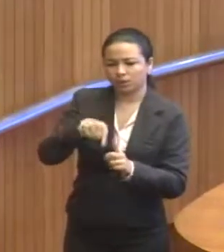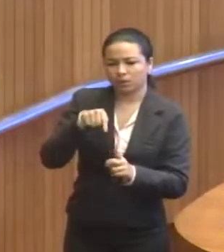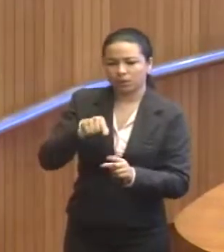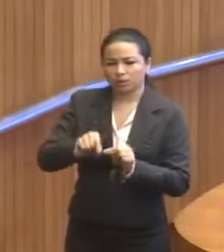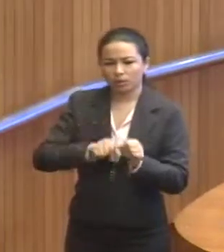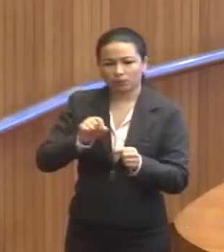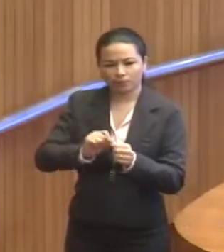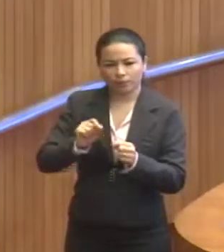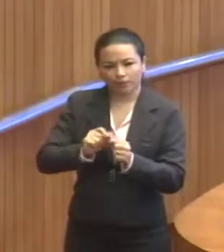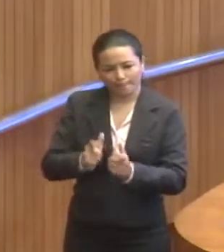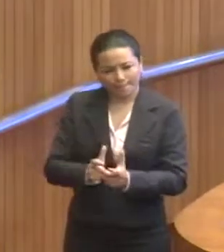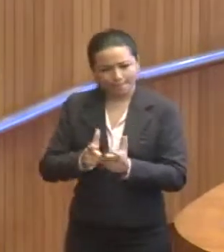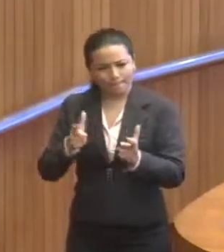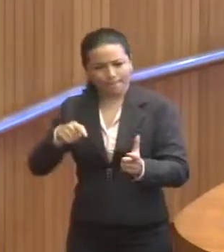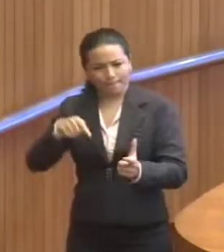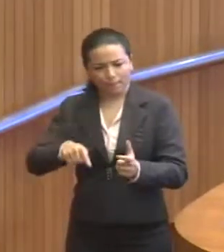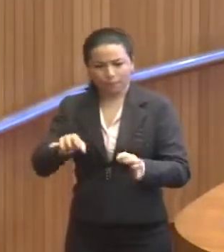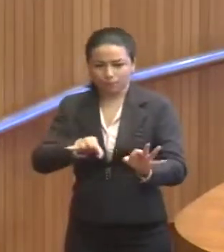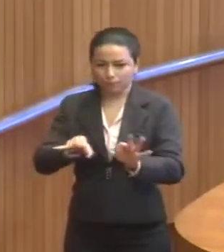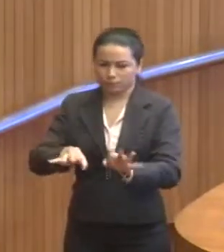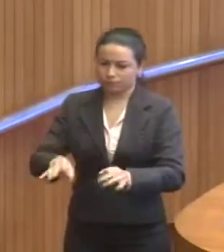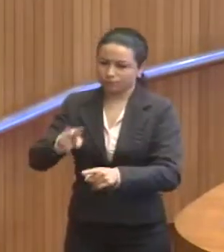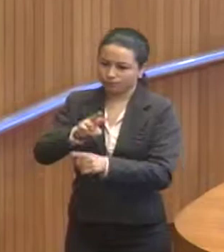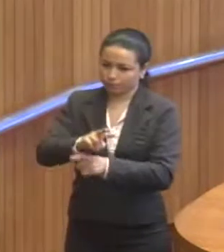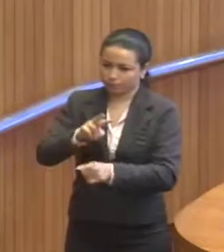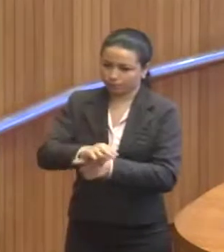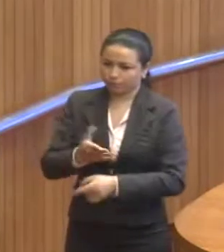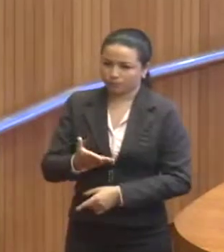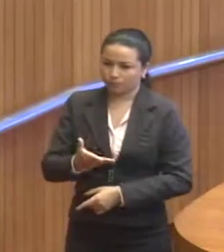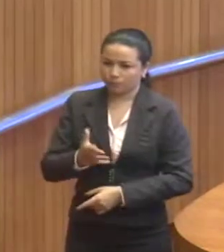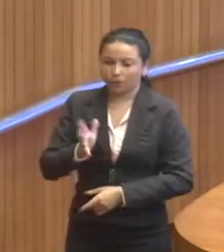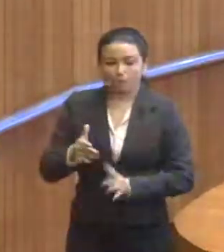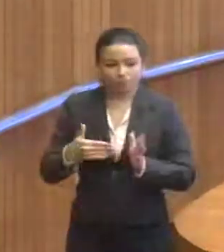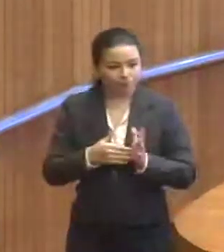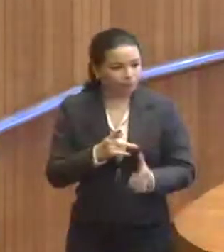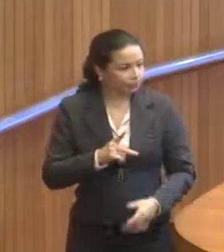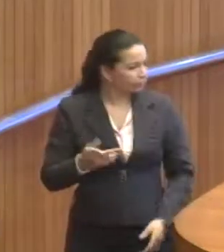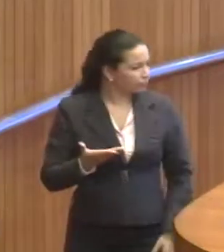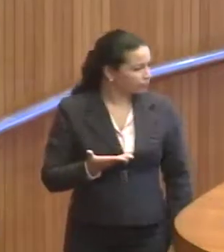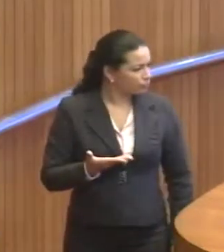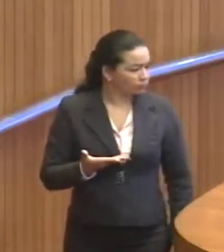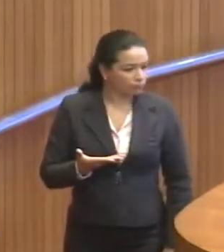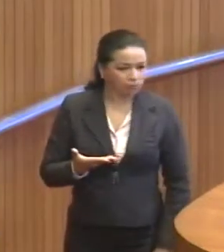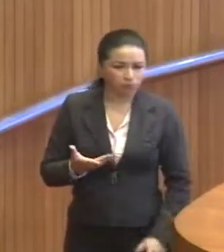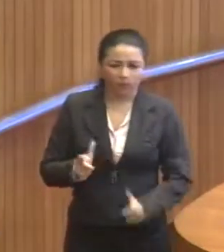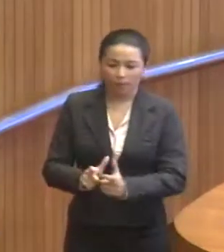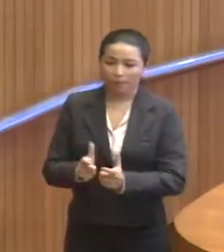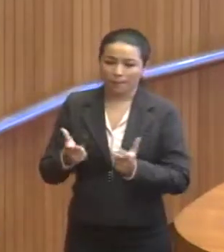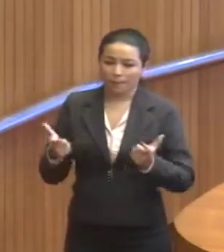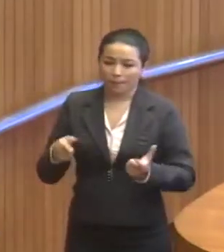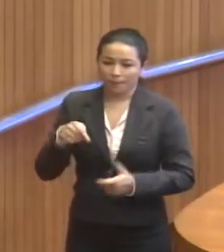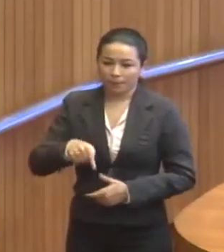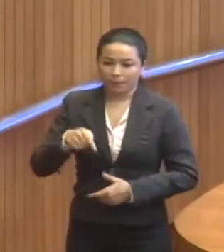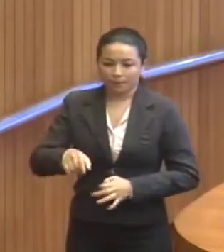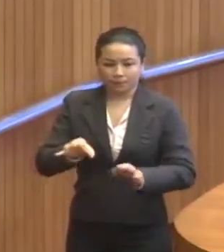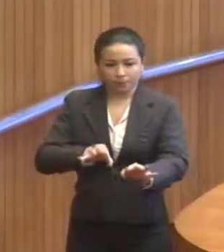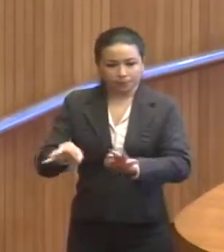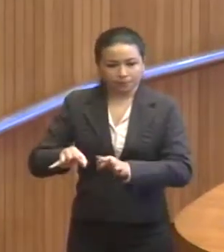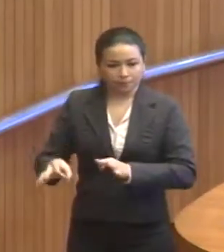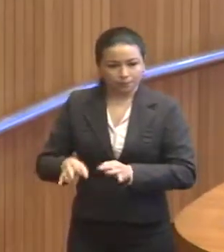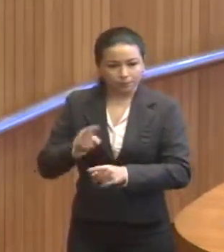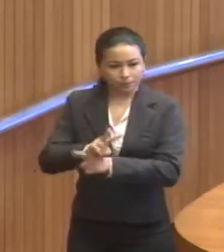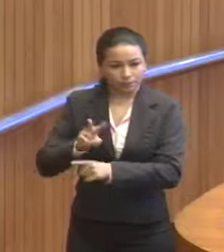fazer a ampliação desse aparelho de proteção. Já vou finalizar, presidente. Da ampliação desse aparelho de